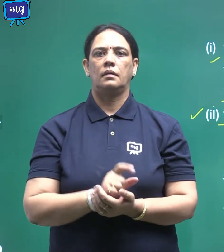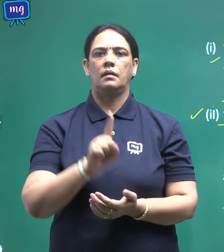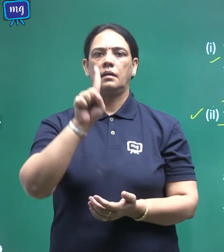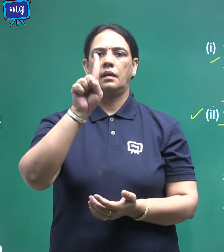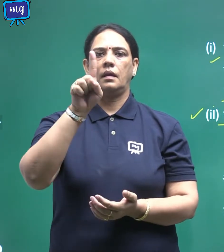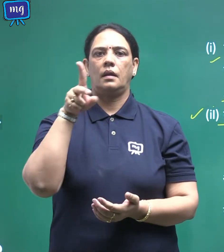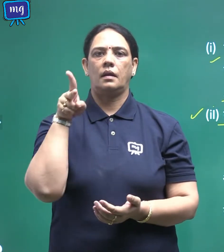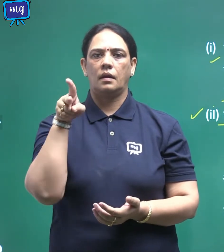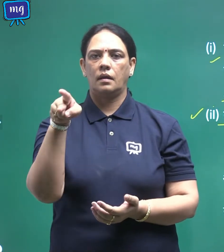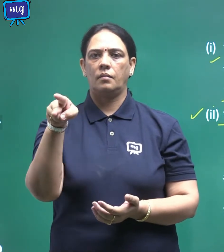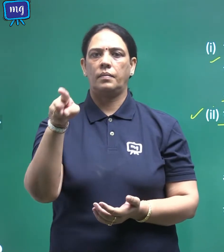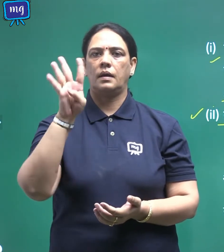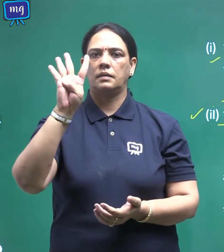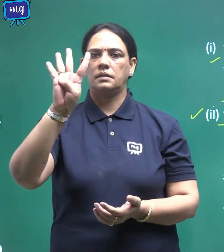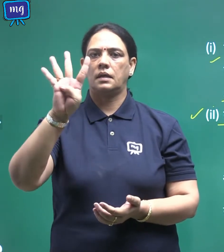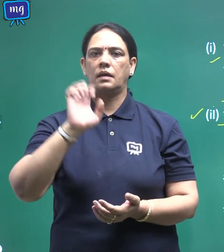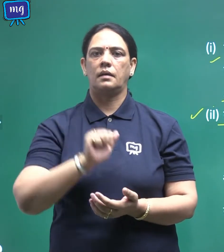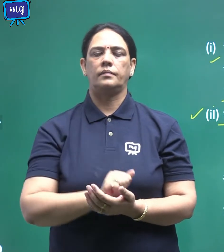1:4।